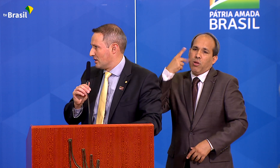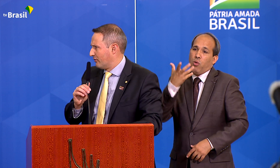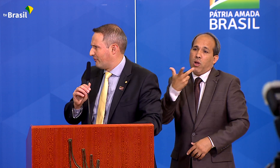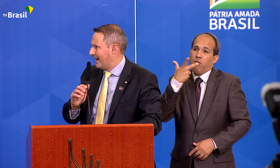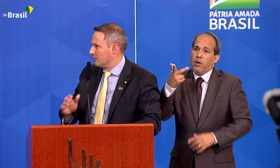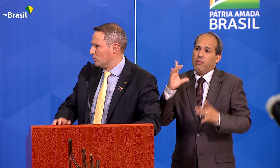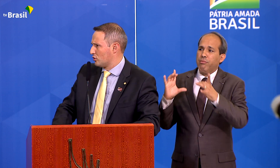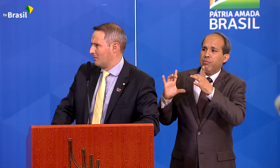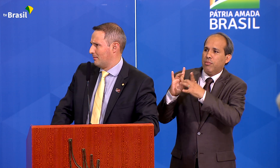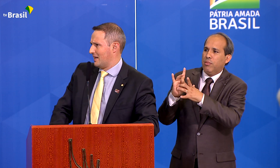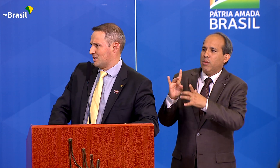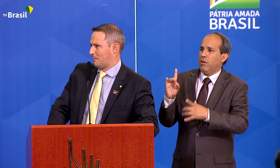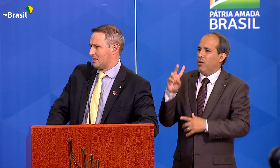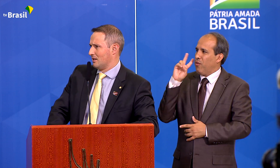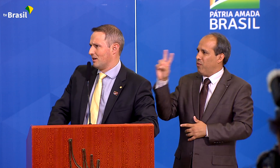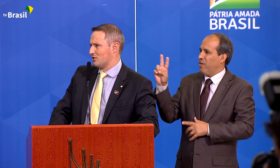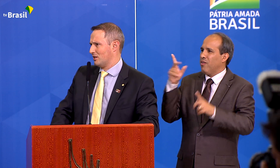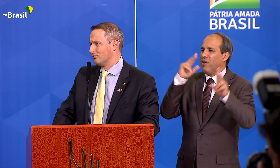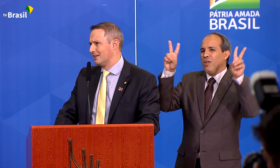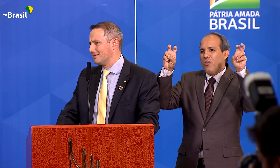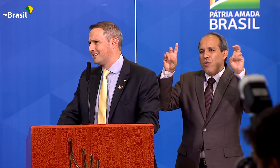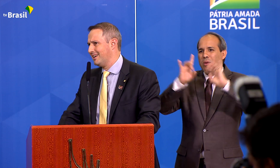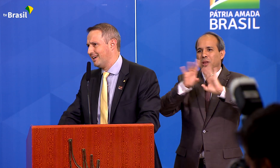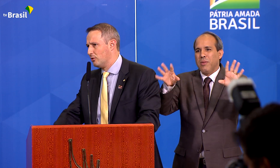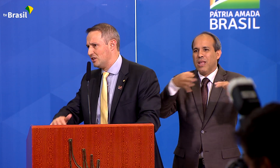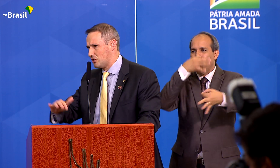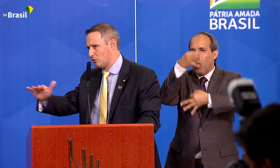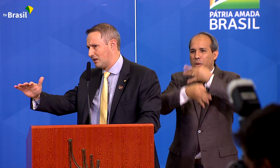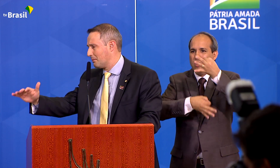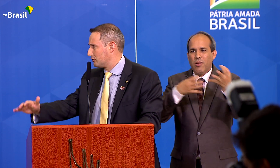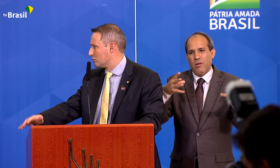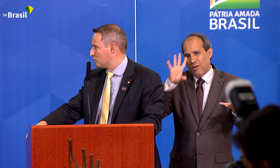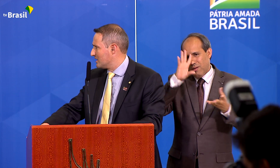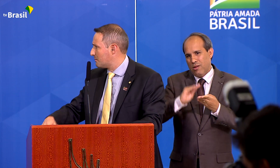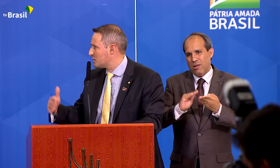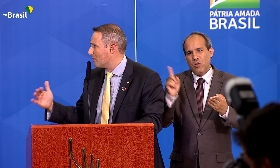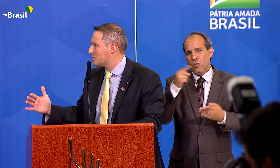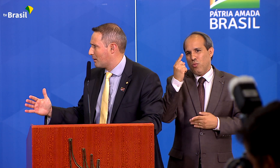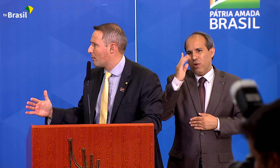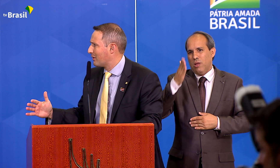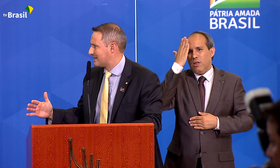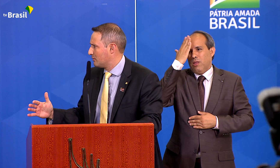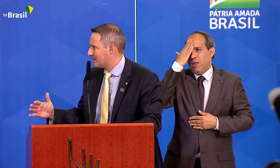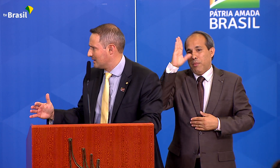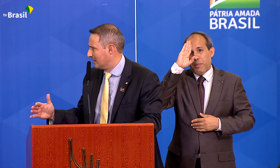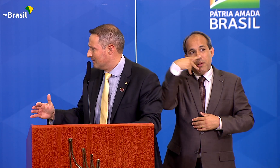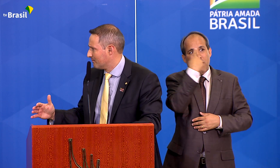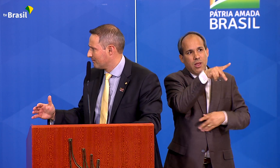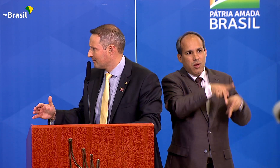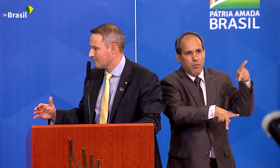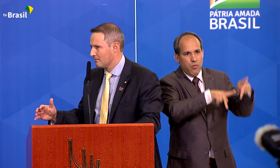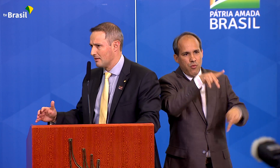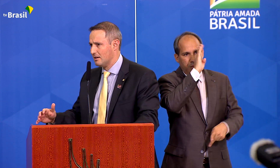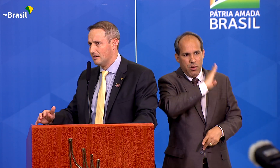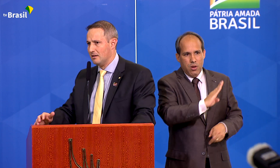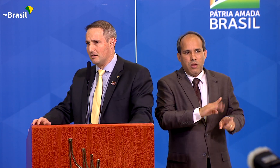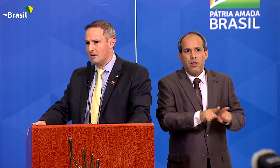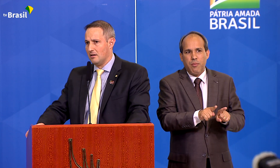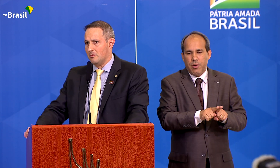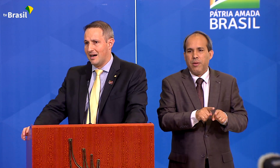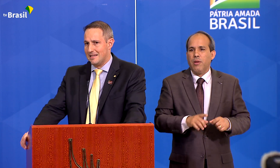menção aqui Presidente já foi falado muito sobre liberdade de expressão e acho que é um tema que é o início aqui para todos nós E principalmente para a população brasileira